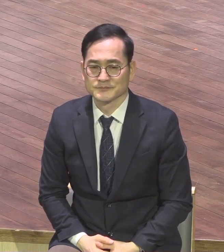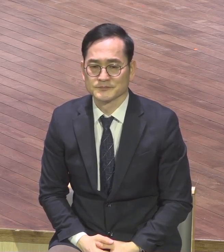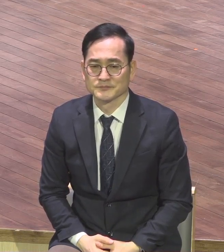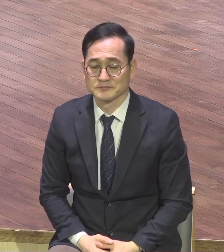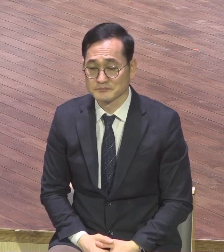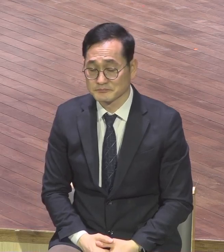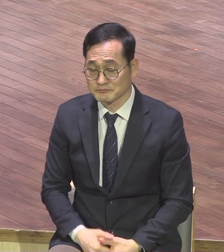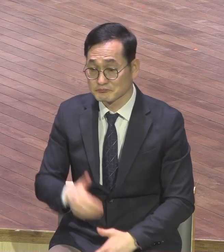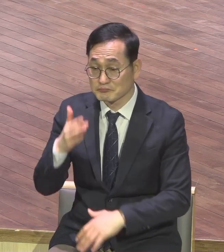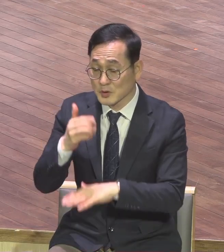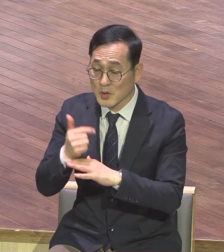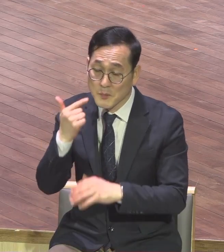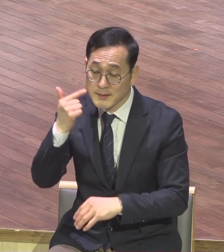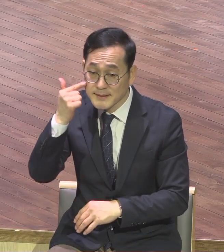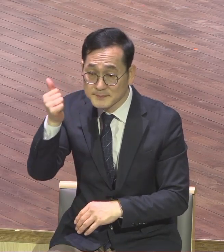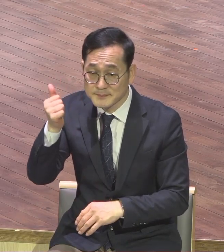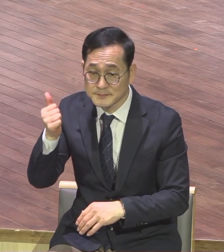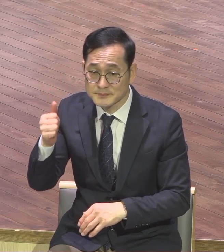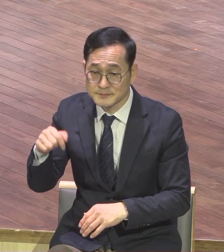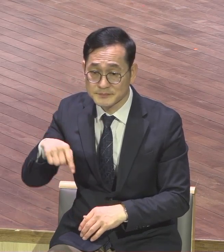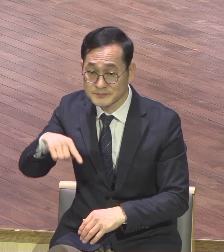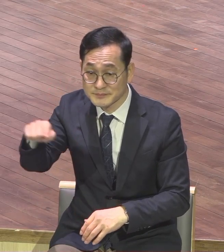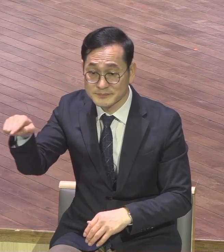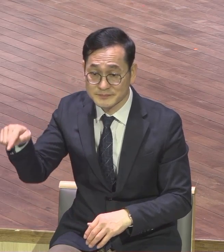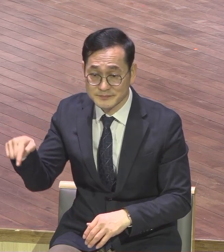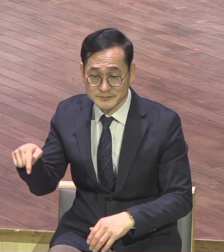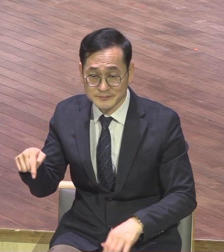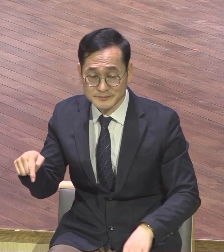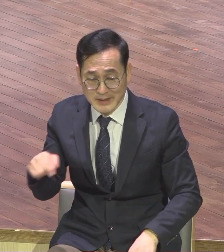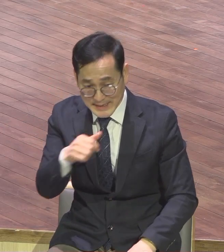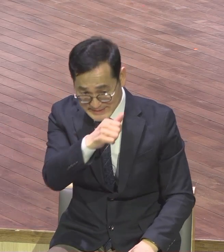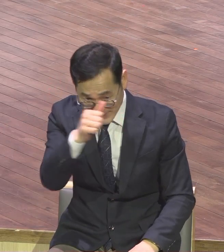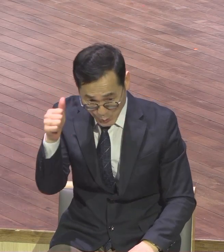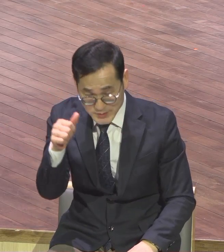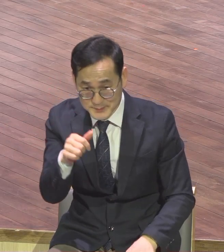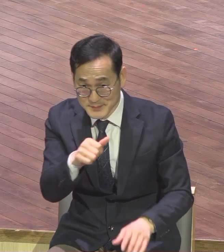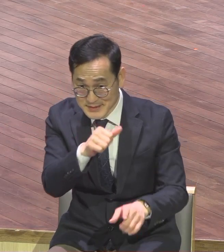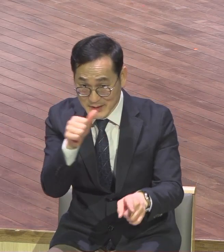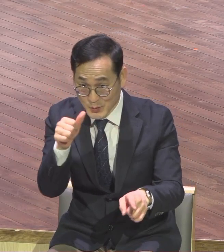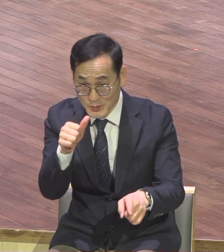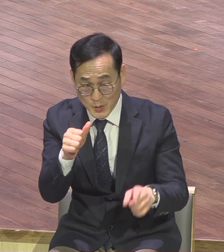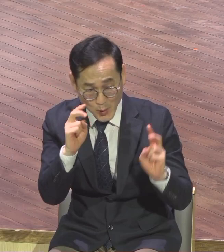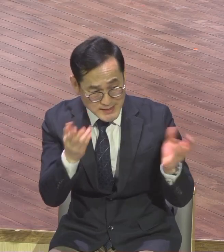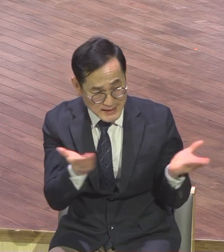목사들 세계에서는요, 절대 재정을 맡기는 장로는 직장 다니는 사람 맡기지 말고,